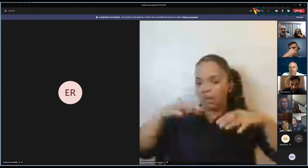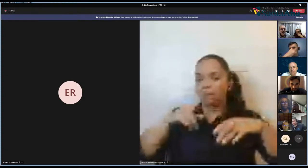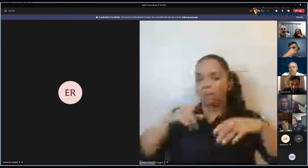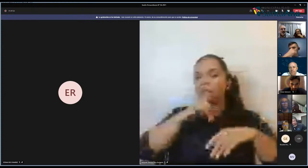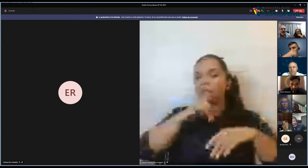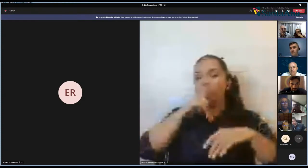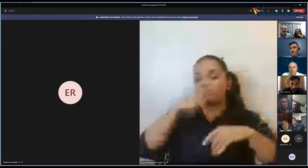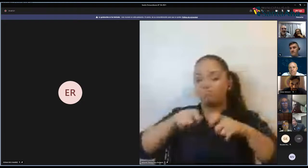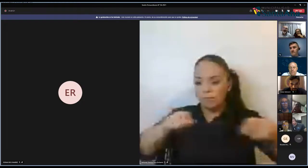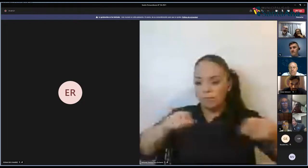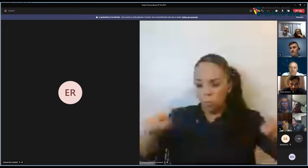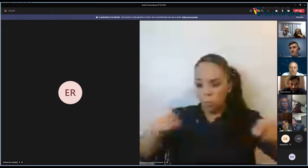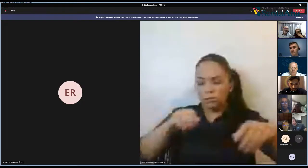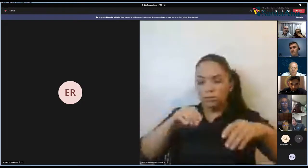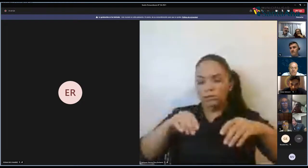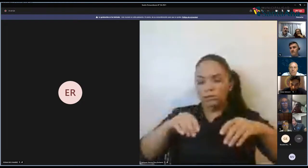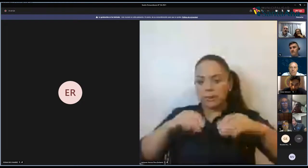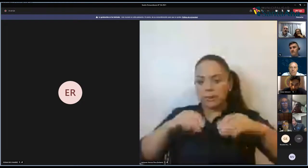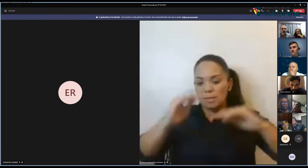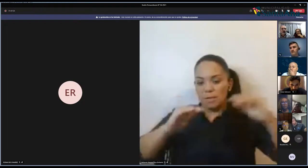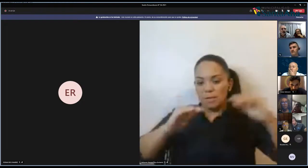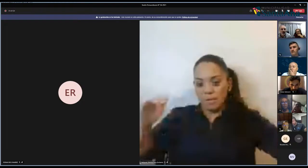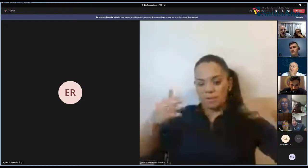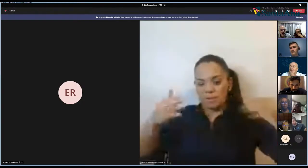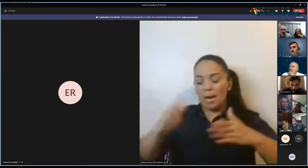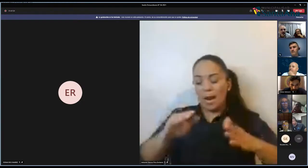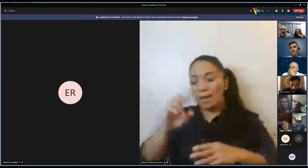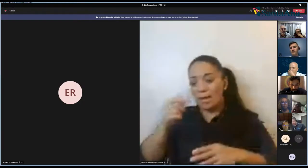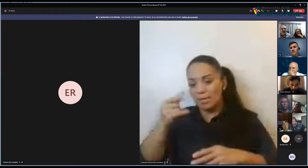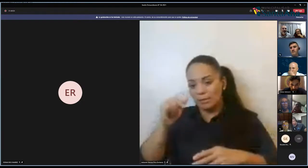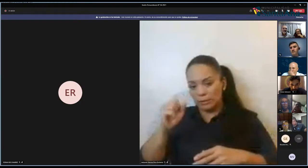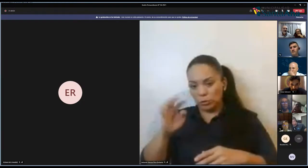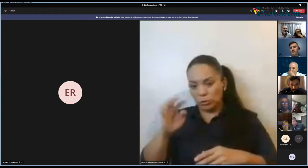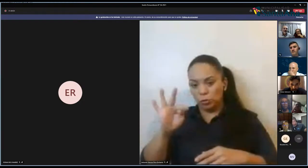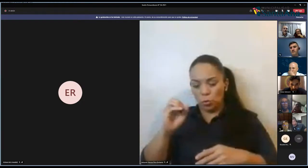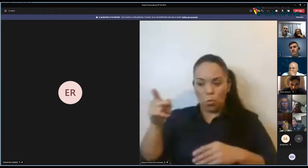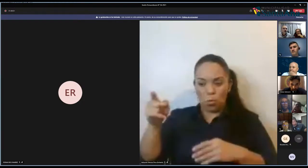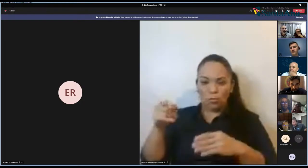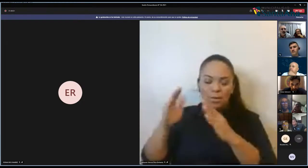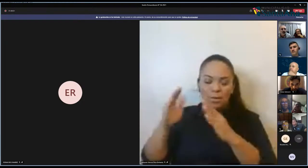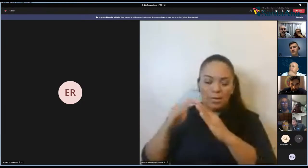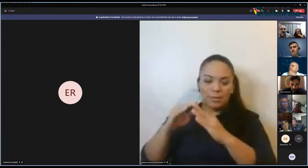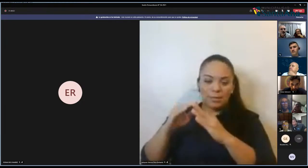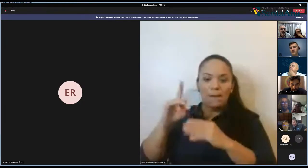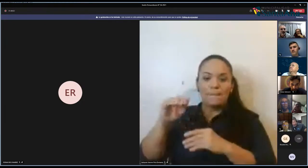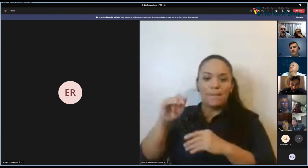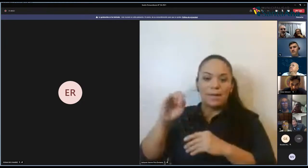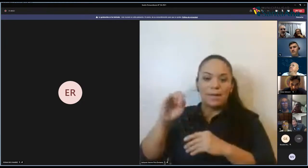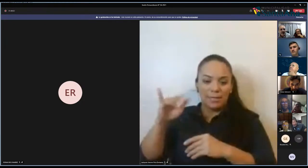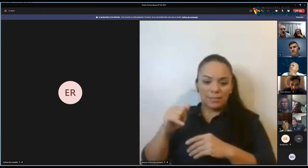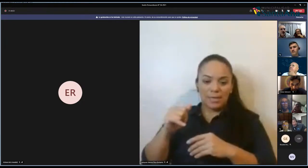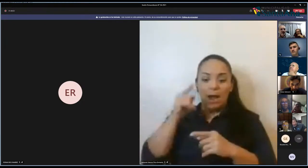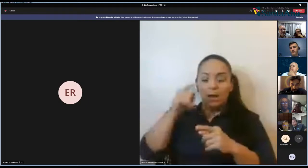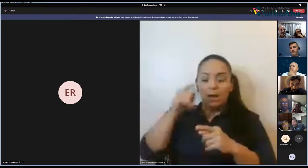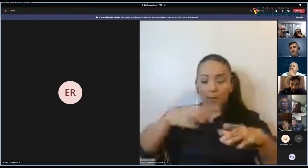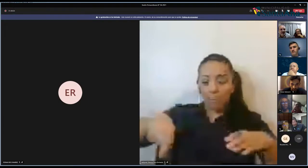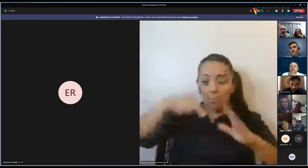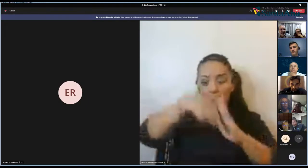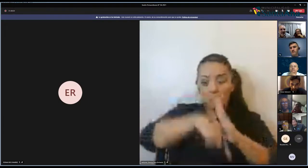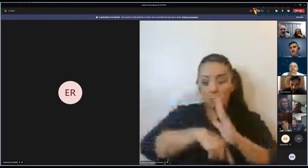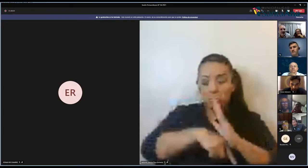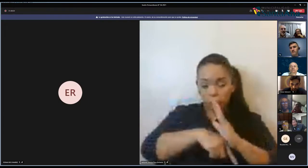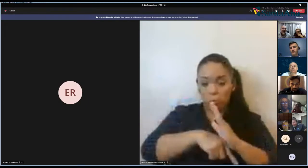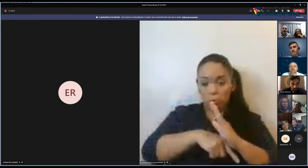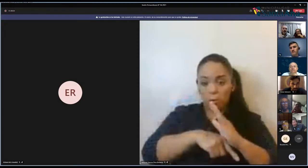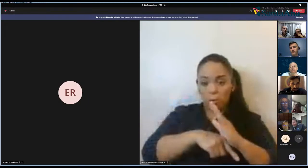de los niveles de la caja de registro que estaban yo donde patricia hacia el pozo que les mostré a las fotografías y los niveles de efectivamente si